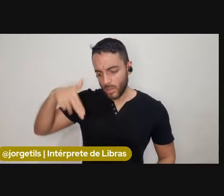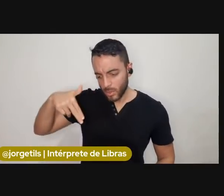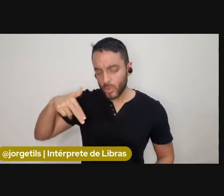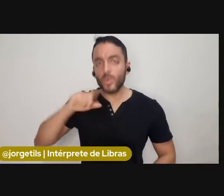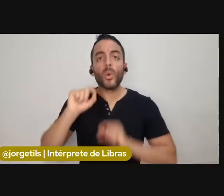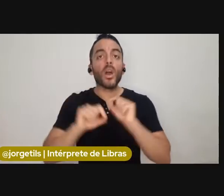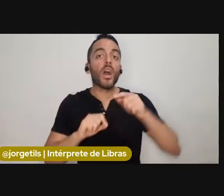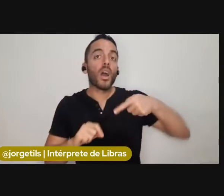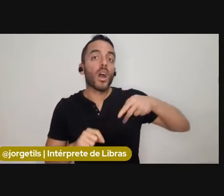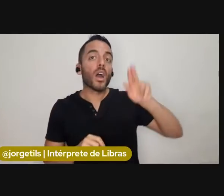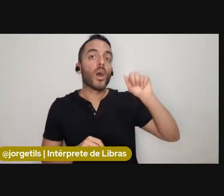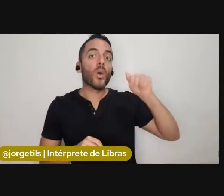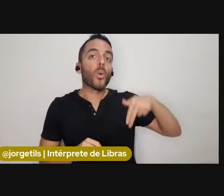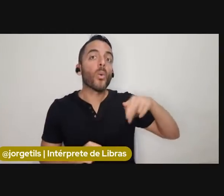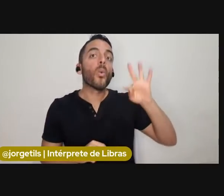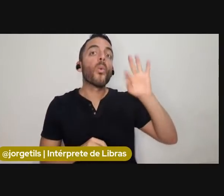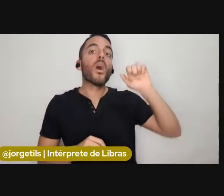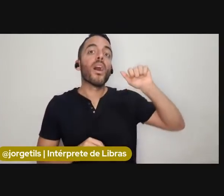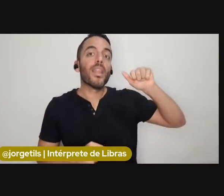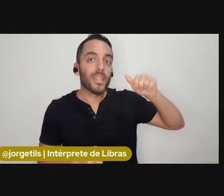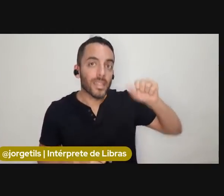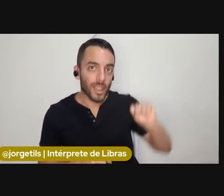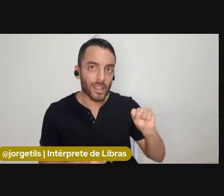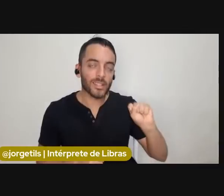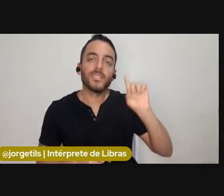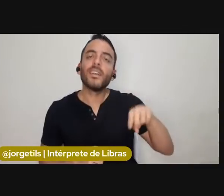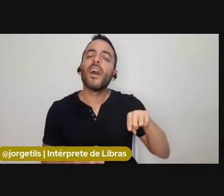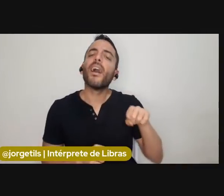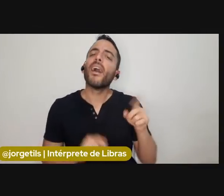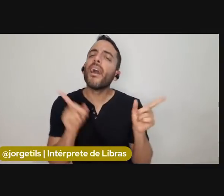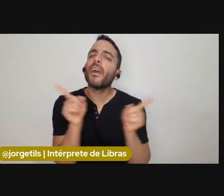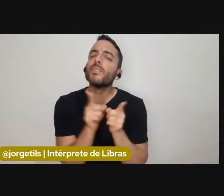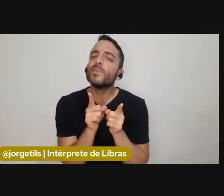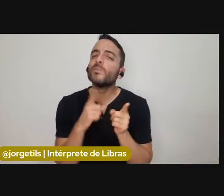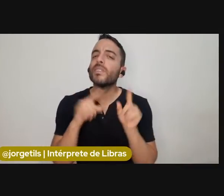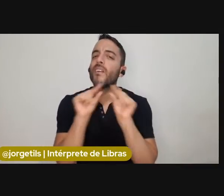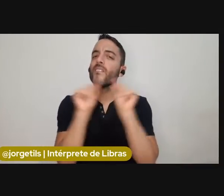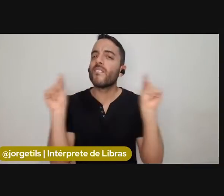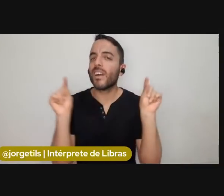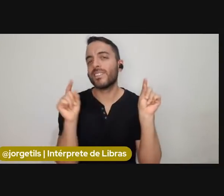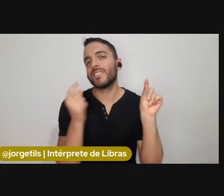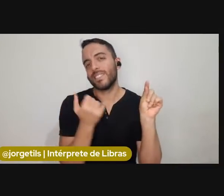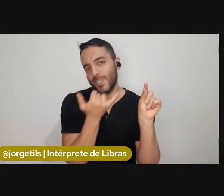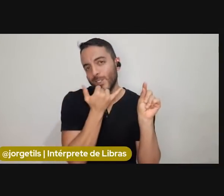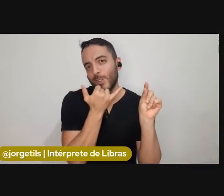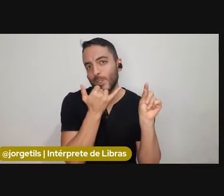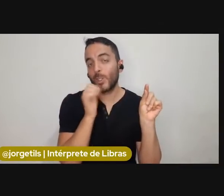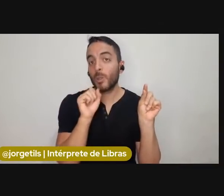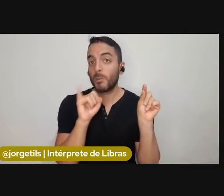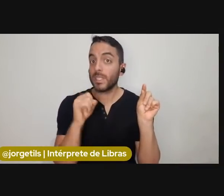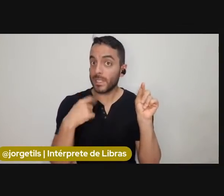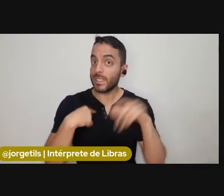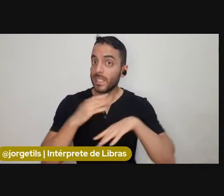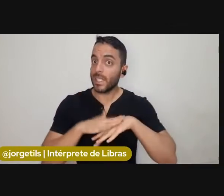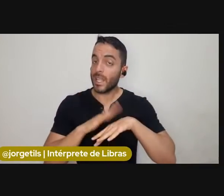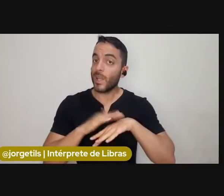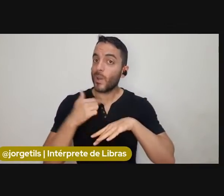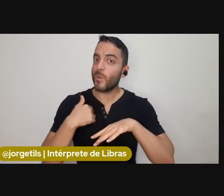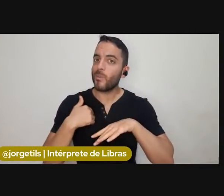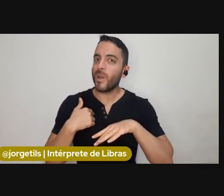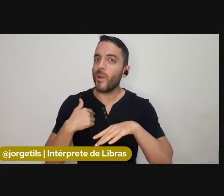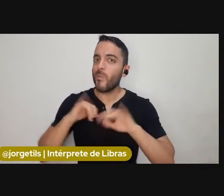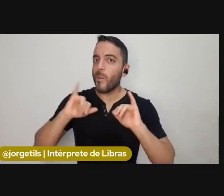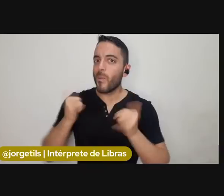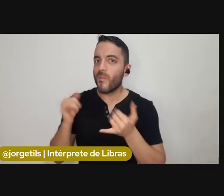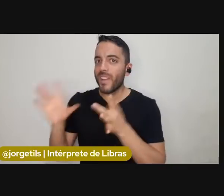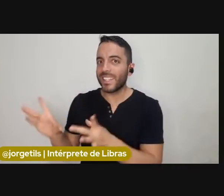que é fantástica, que resume tudo isso que eu falei aqui, e provavelmente, desculpa se eu estou me apoderando de alguma coisa que o